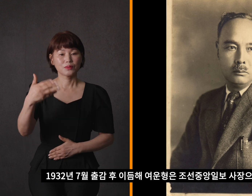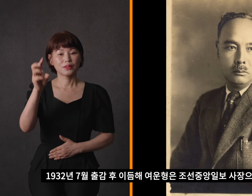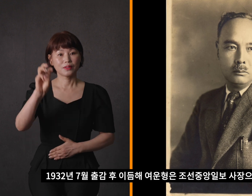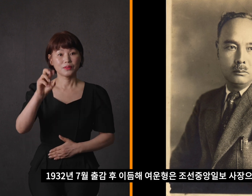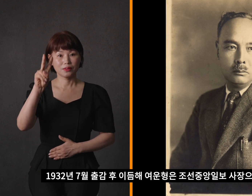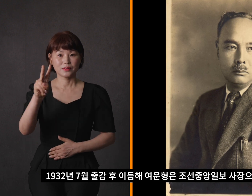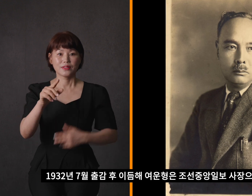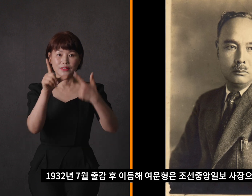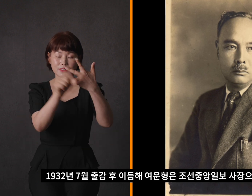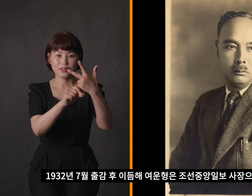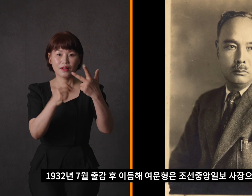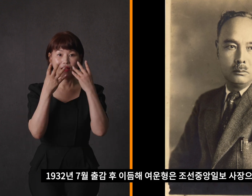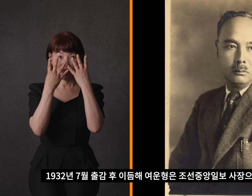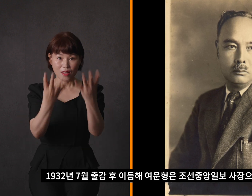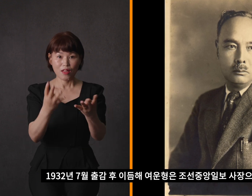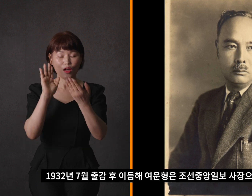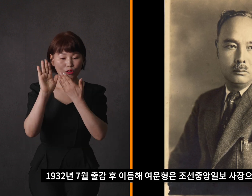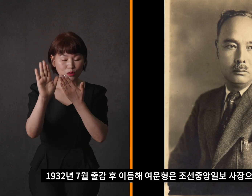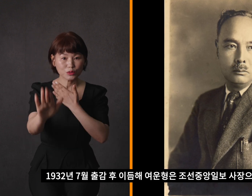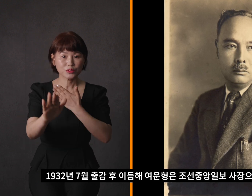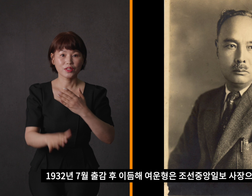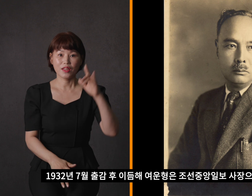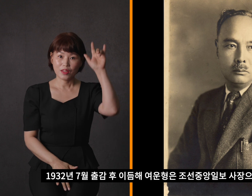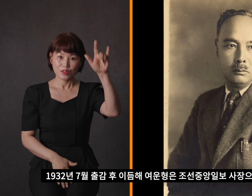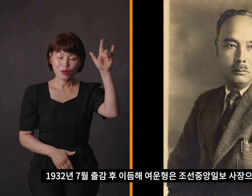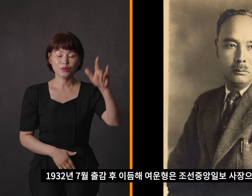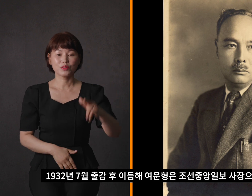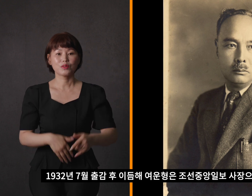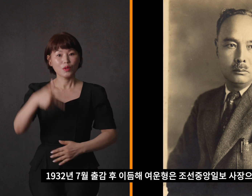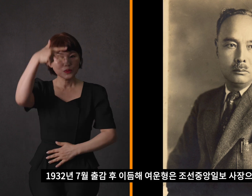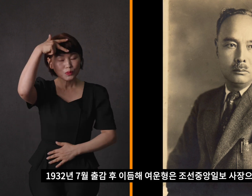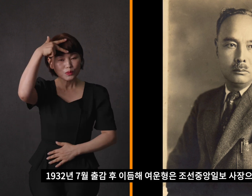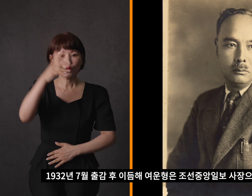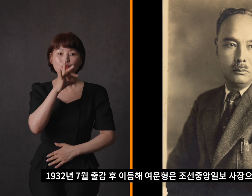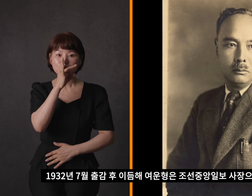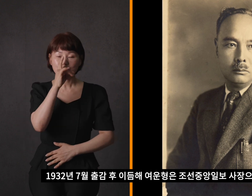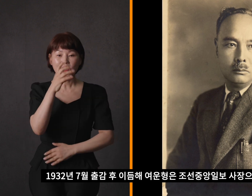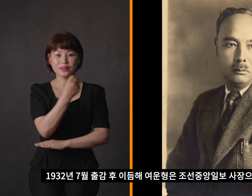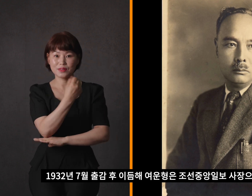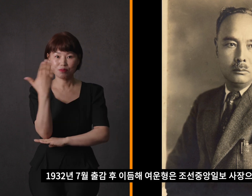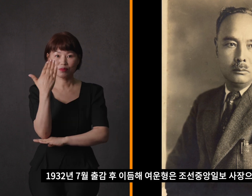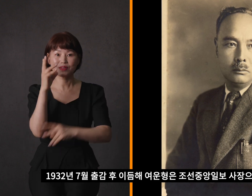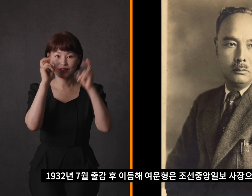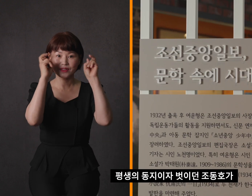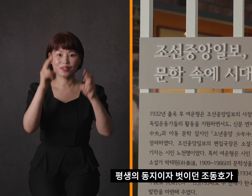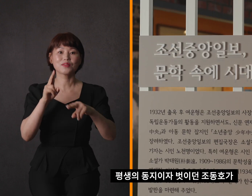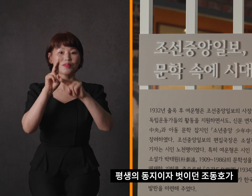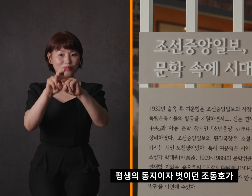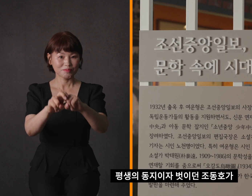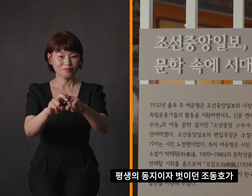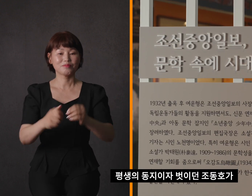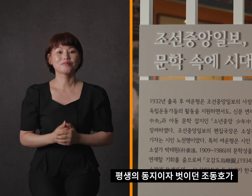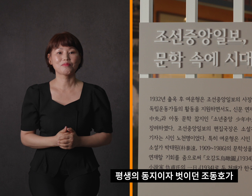1932년 7월 출감 후 이듬해 여운형은 조선중앙일보 사장으로 취임합니다.